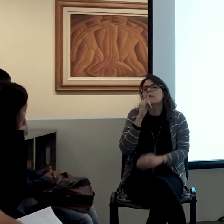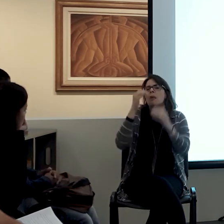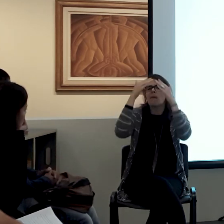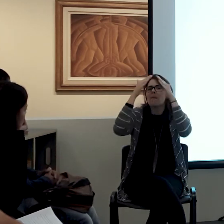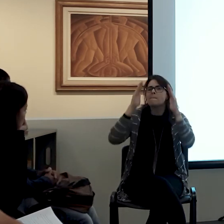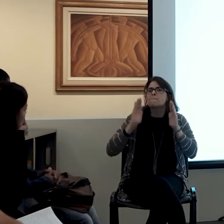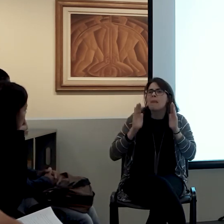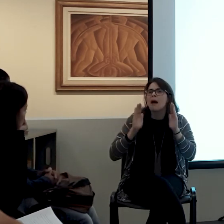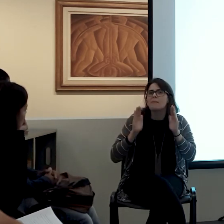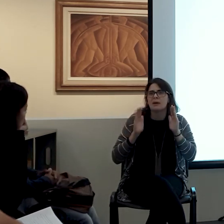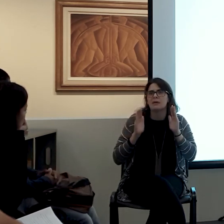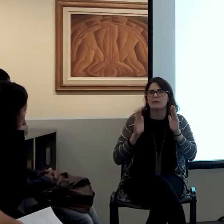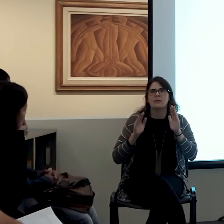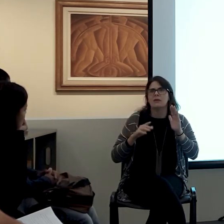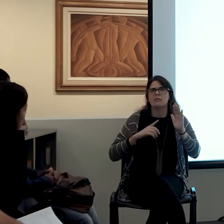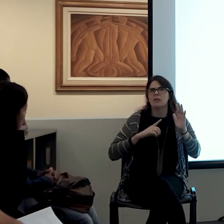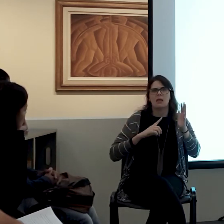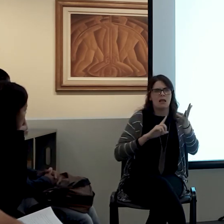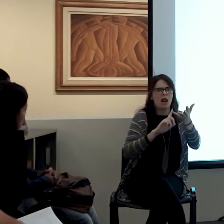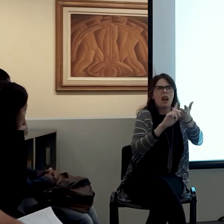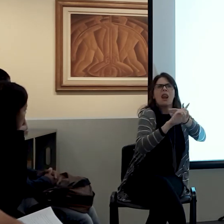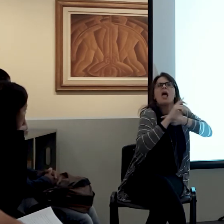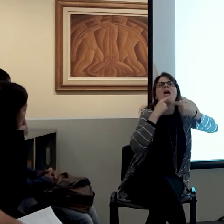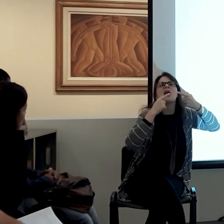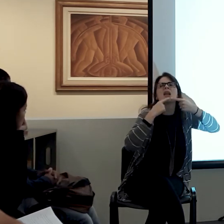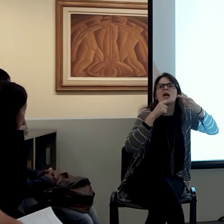escrever, sobretudo nos jornais.